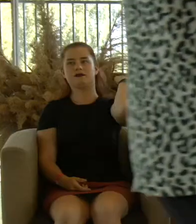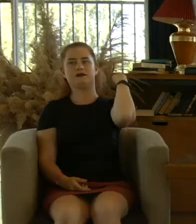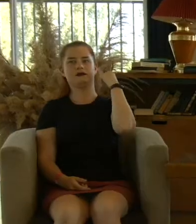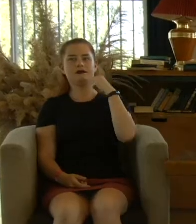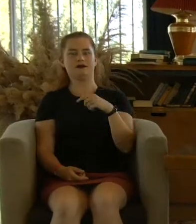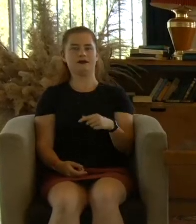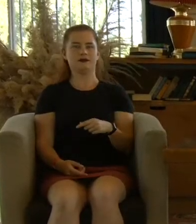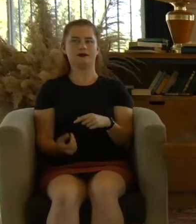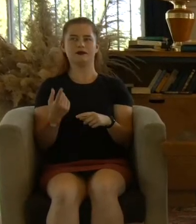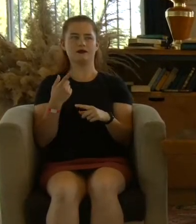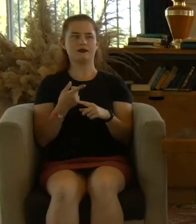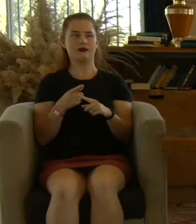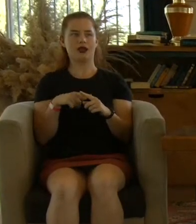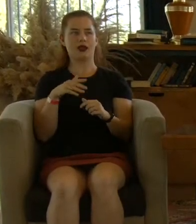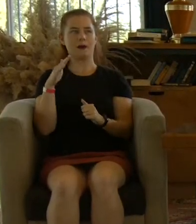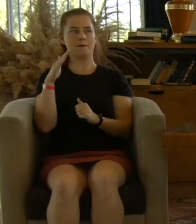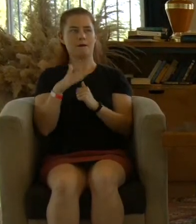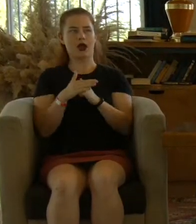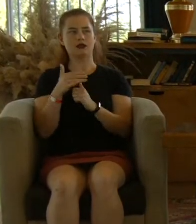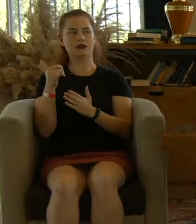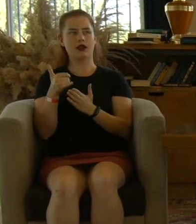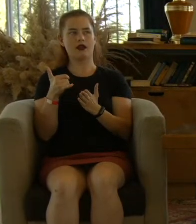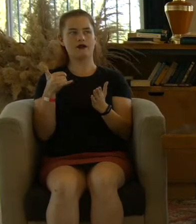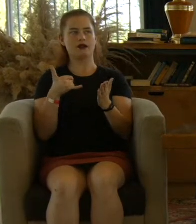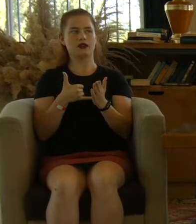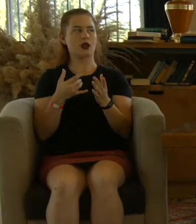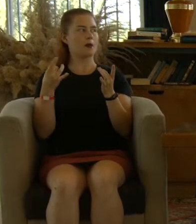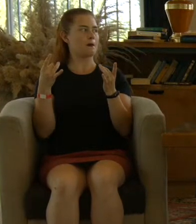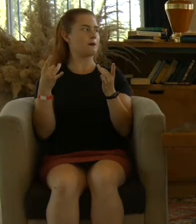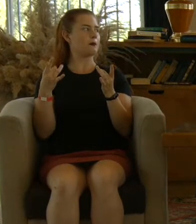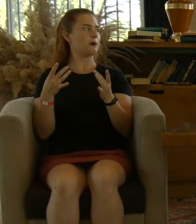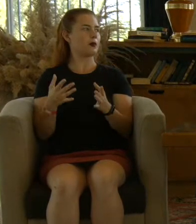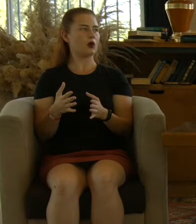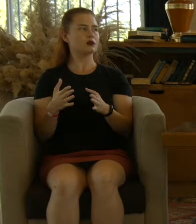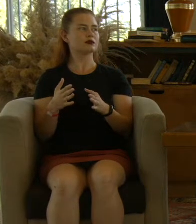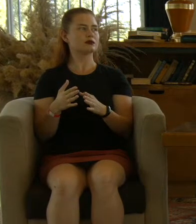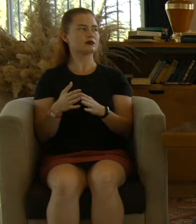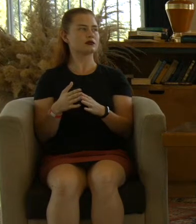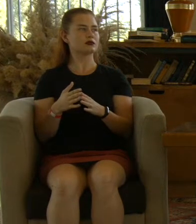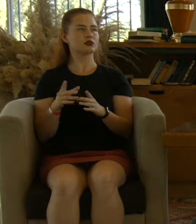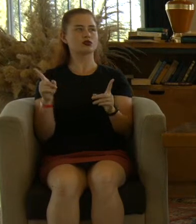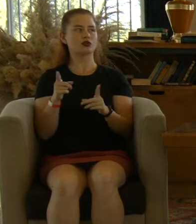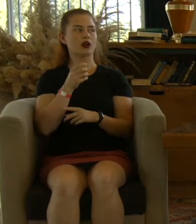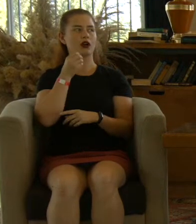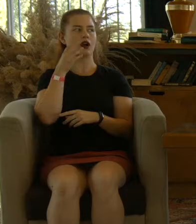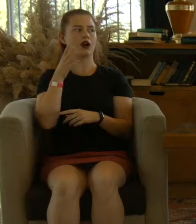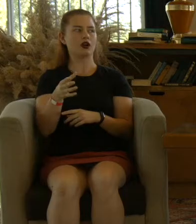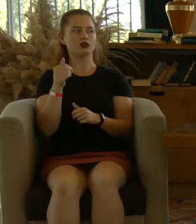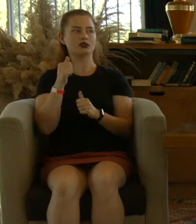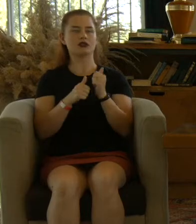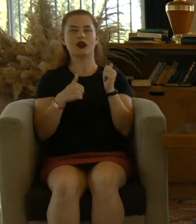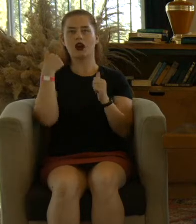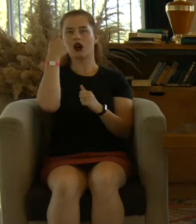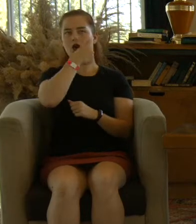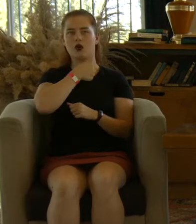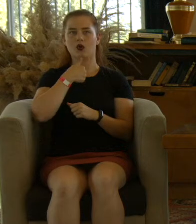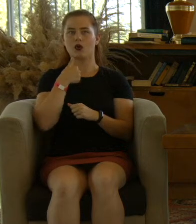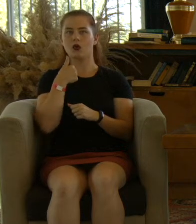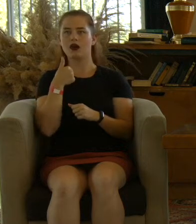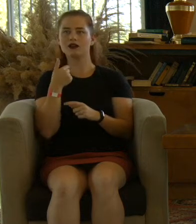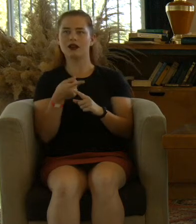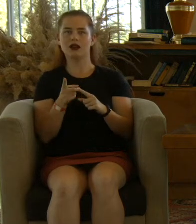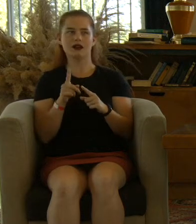Да, это у нас совершенно базовое будет вино, просто питкое. И что классно, этот производитель каждый год мешает в эту свою